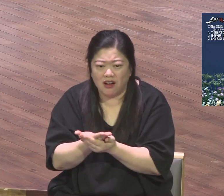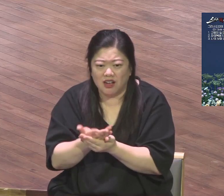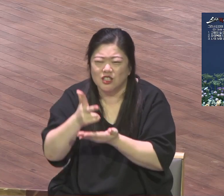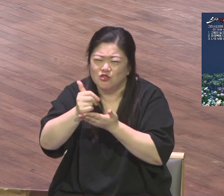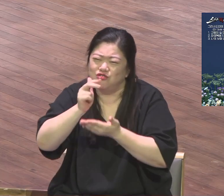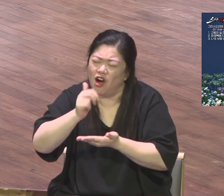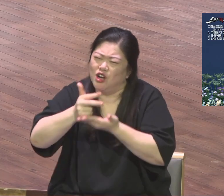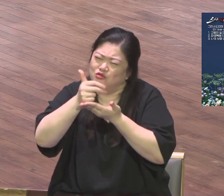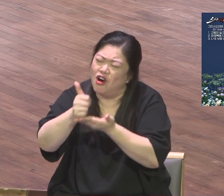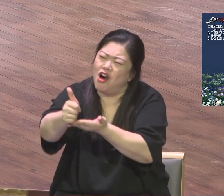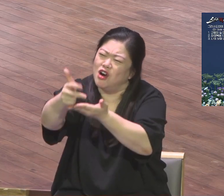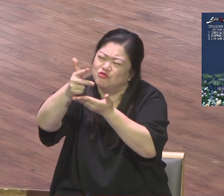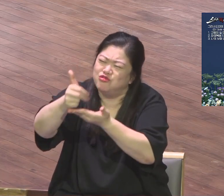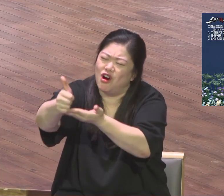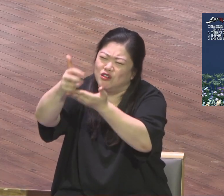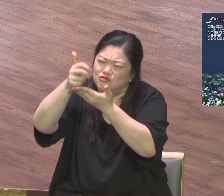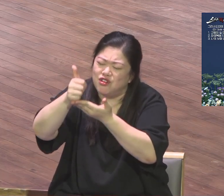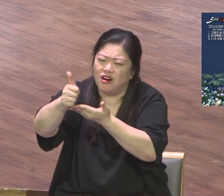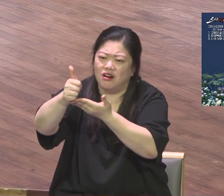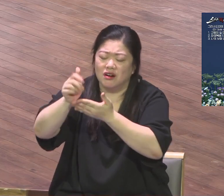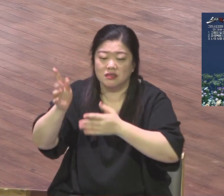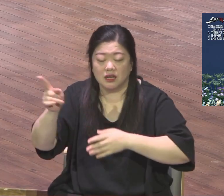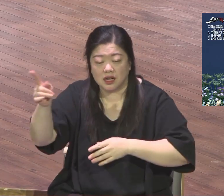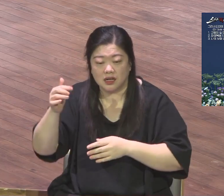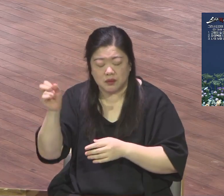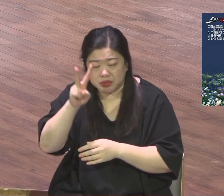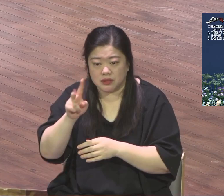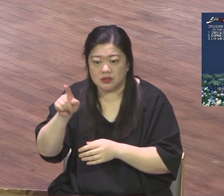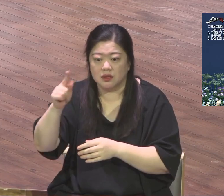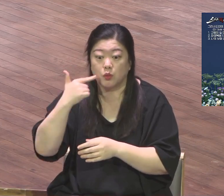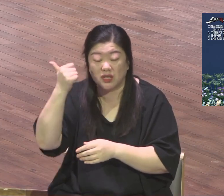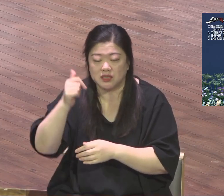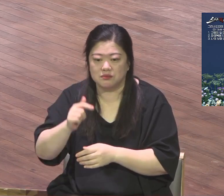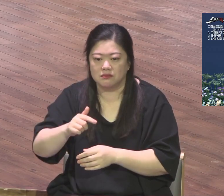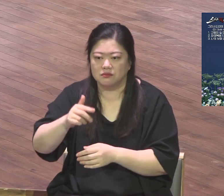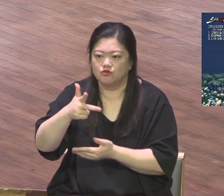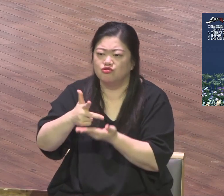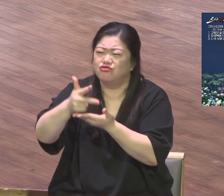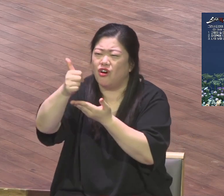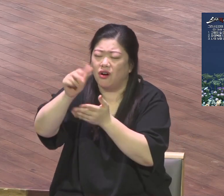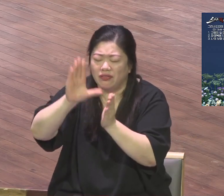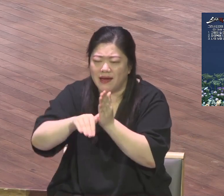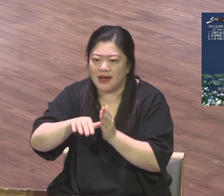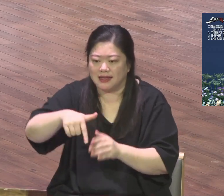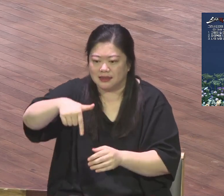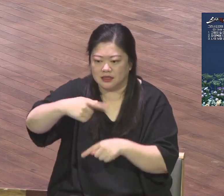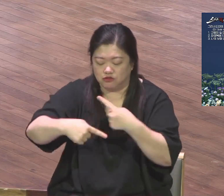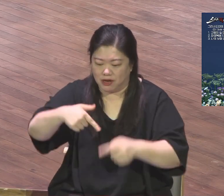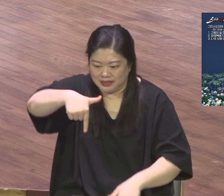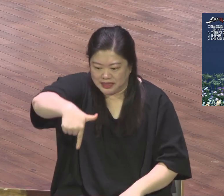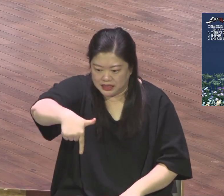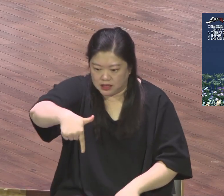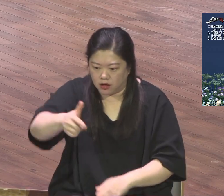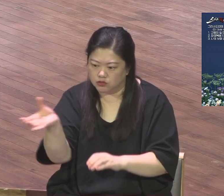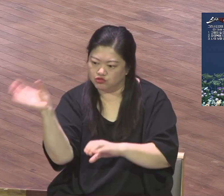하면은 기억자를 붙여라, 그런 감동. 어디다가